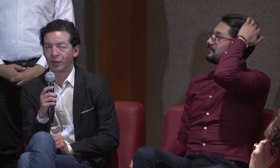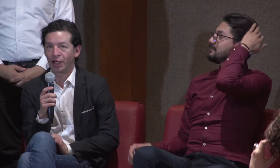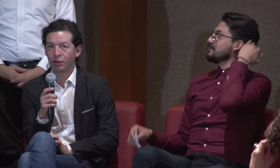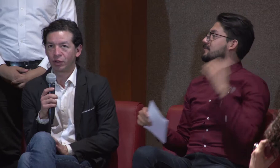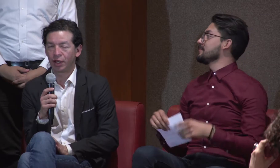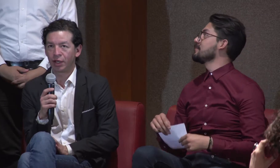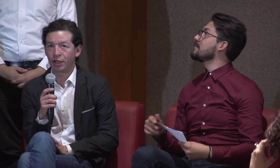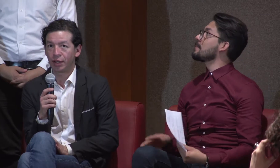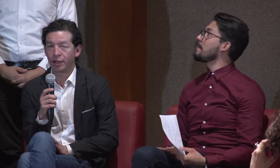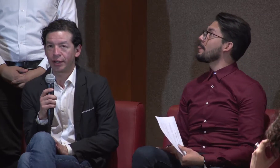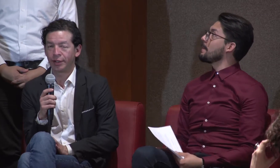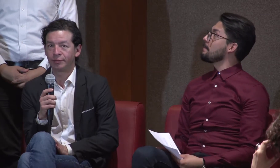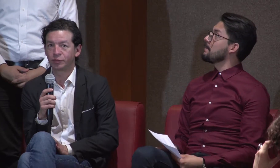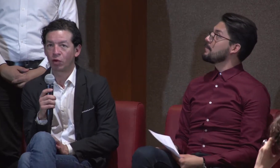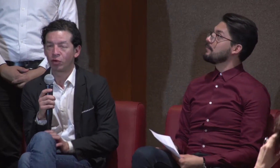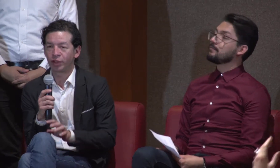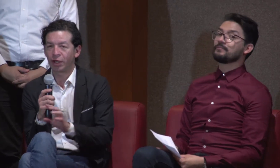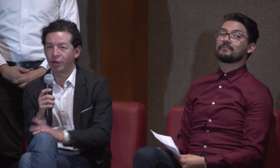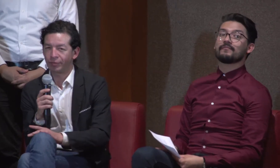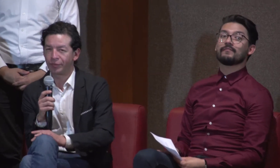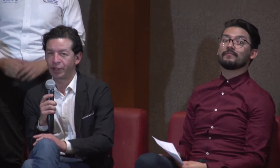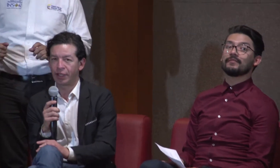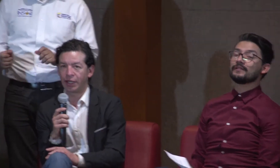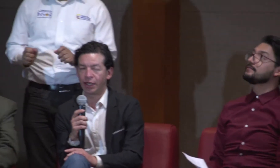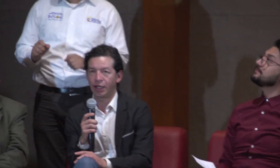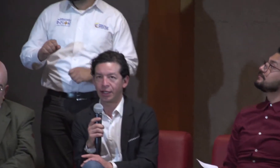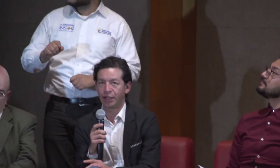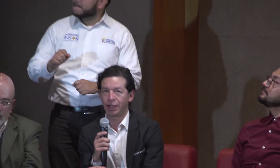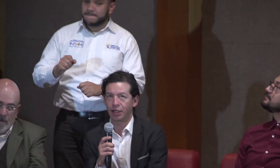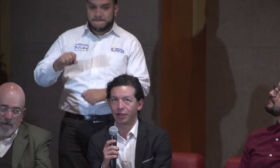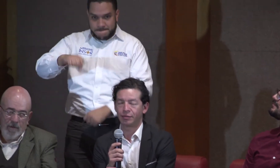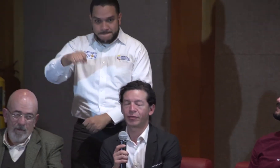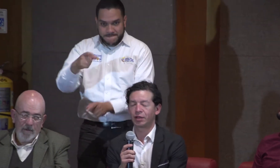Bueno, hay una, como lo dije ahora,